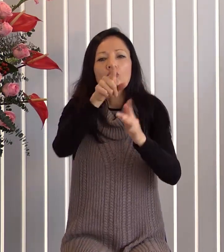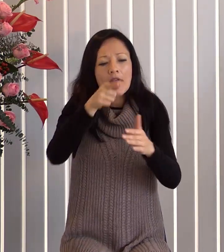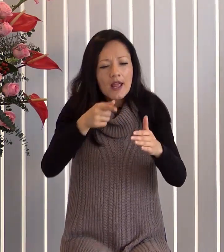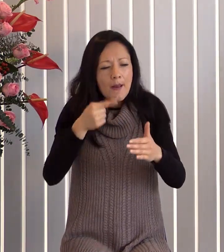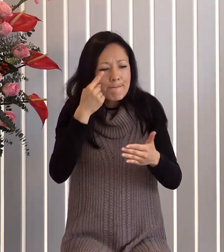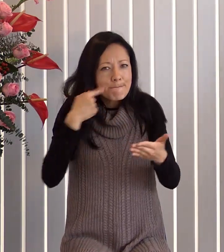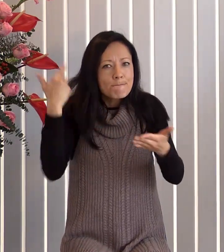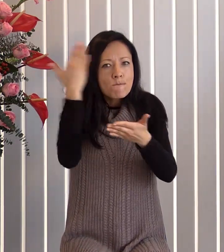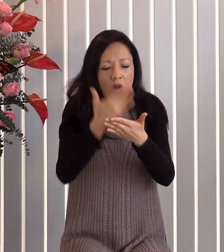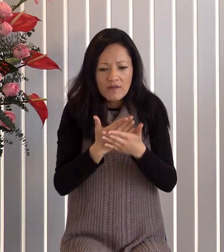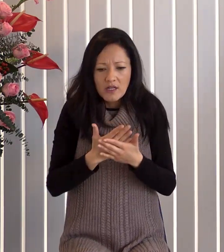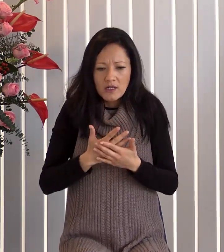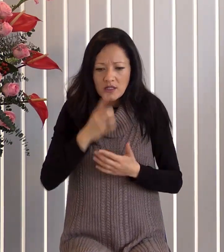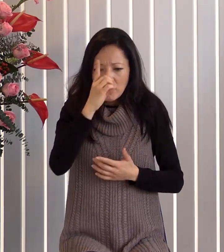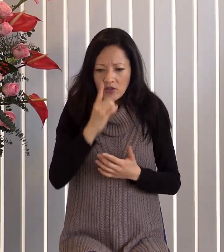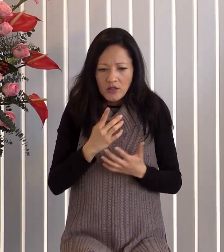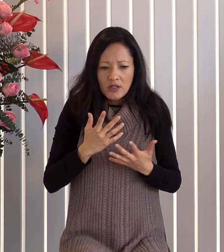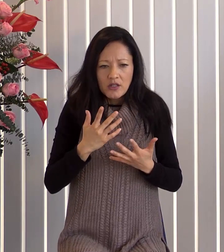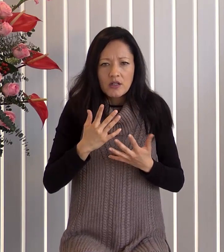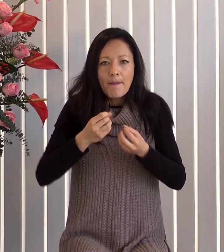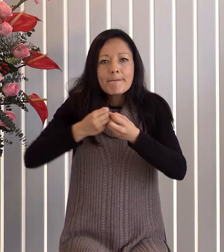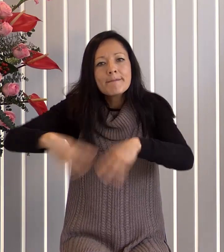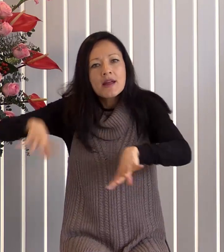fe. Ese es el asunto.